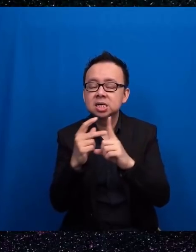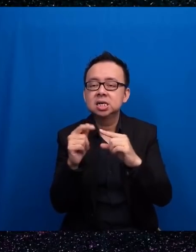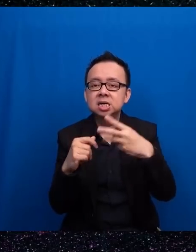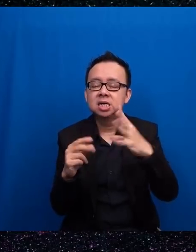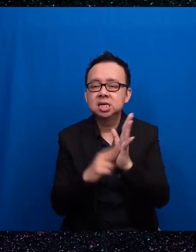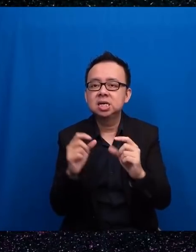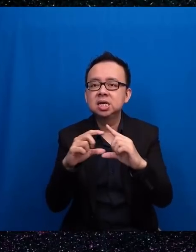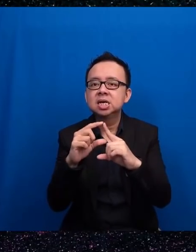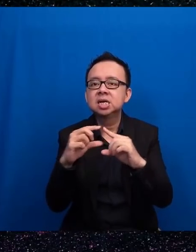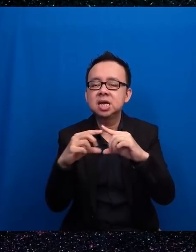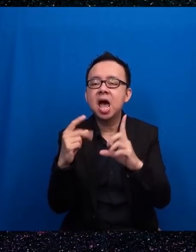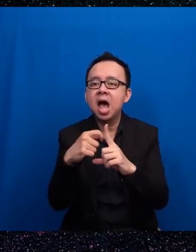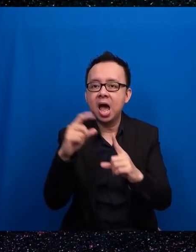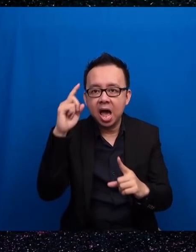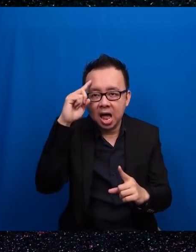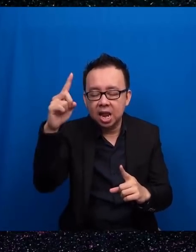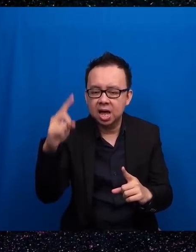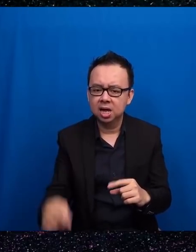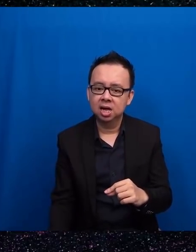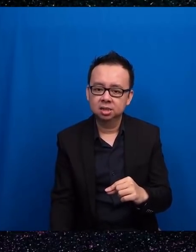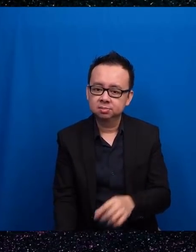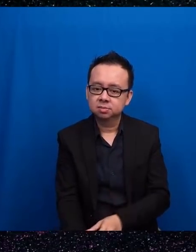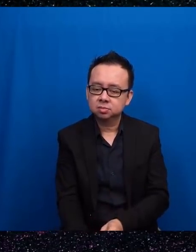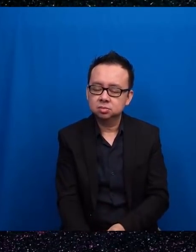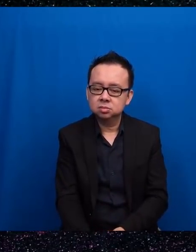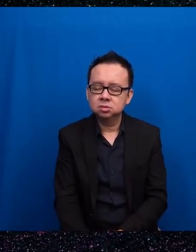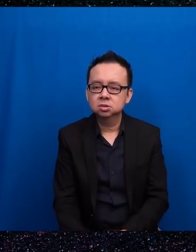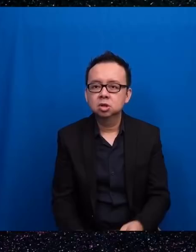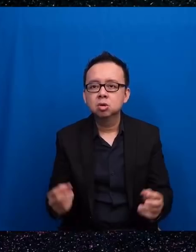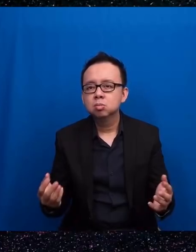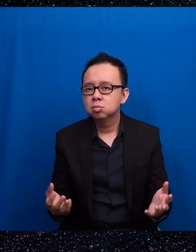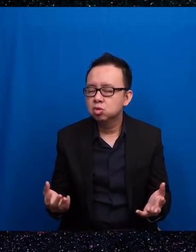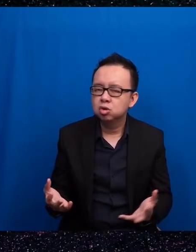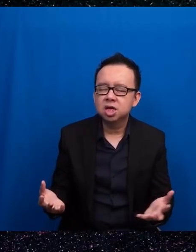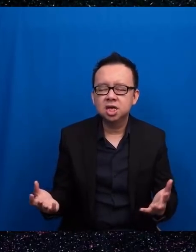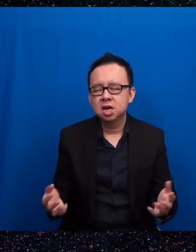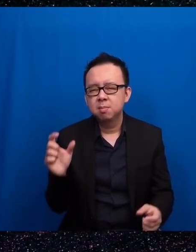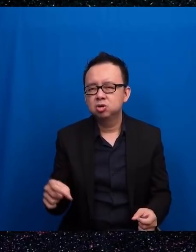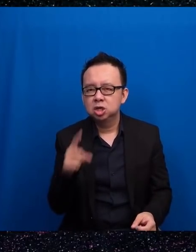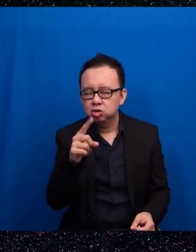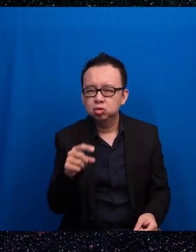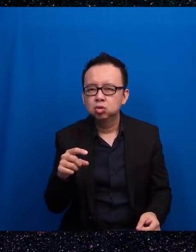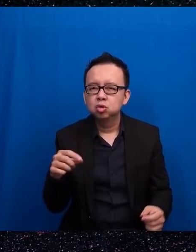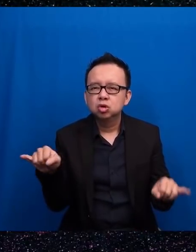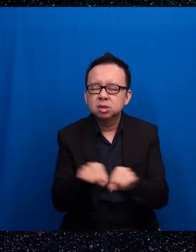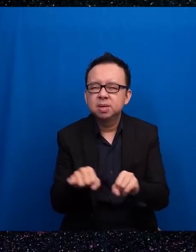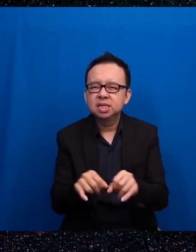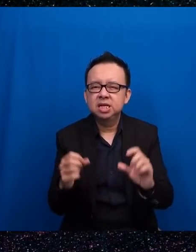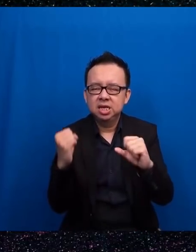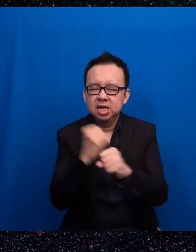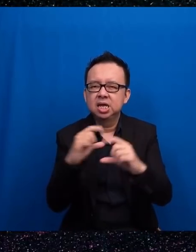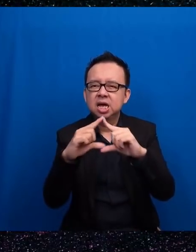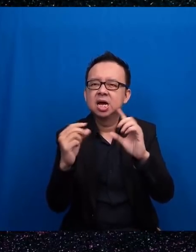padang gurun seperti gasing yang dwing ding ding ding dwing dwing dwing dwing dwing dwing dwing dwing dwing. Waktu dia sadar, yaitu ketika dia di